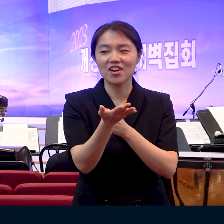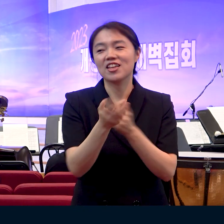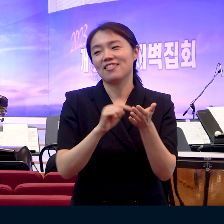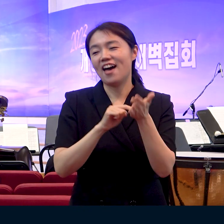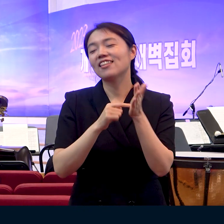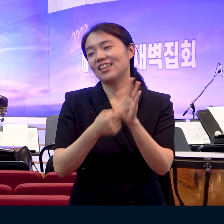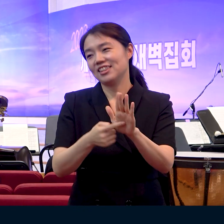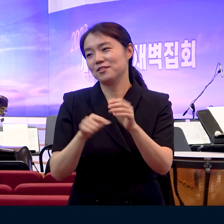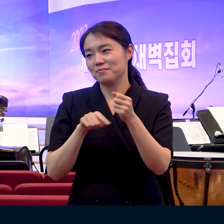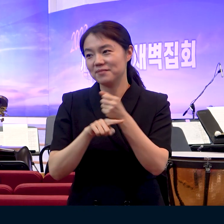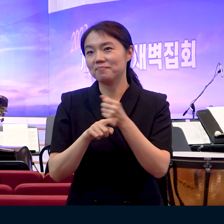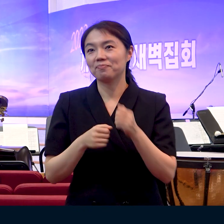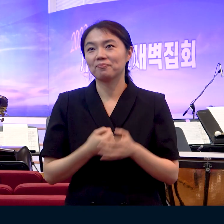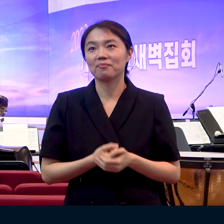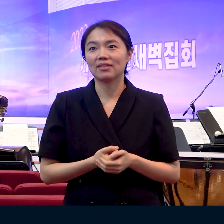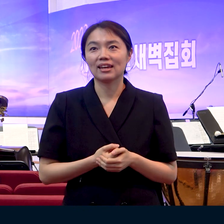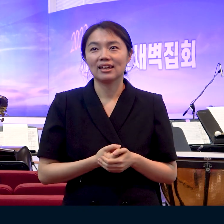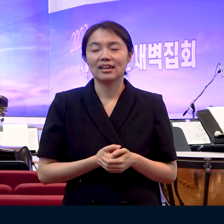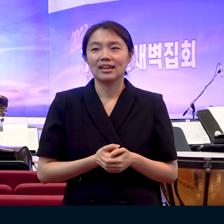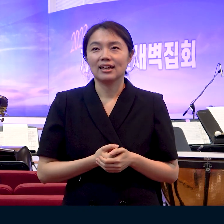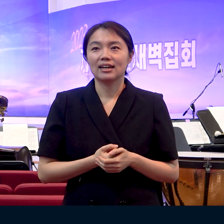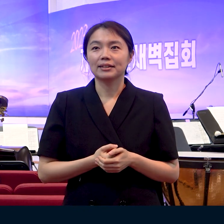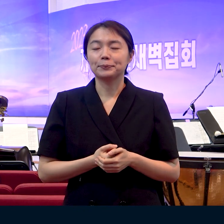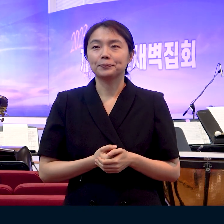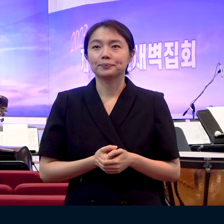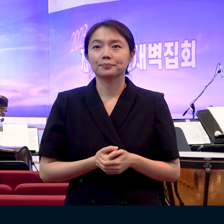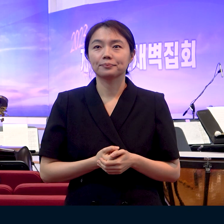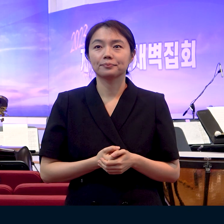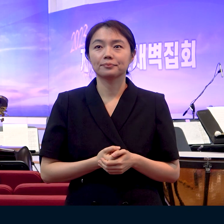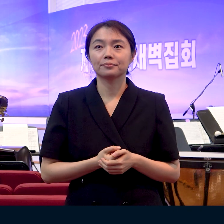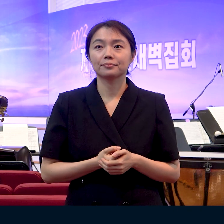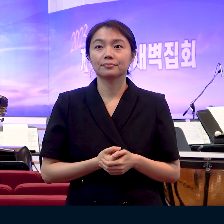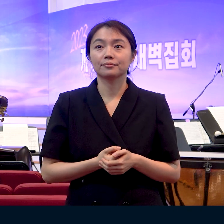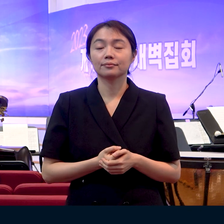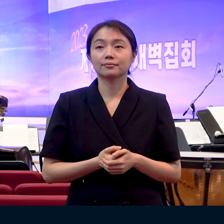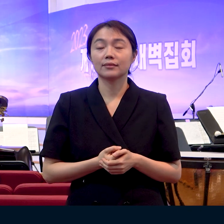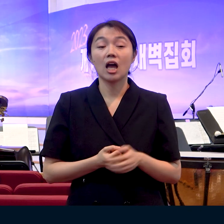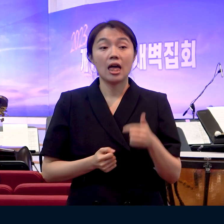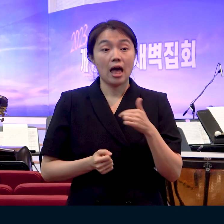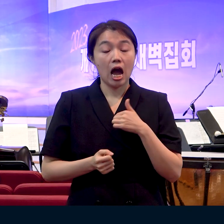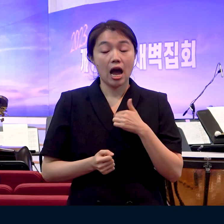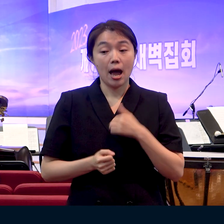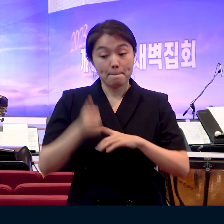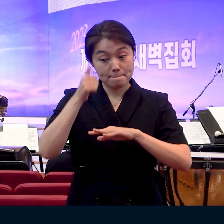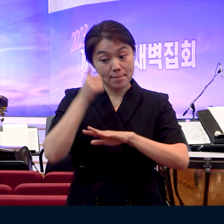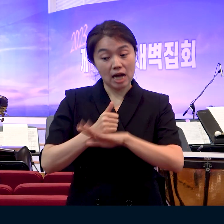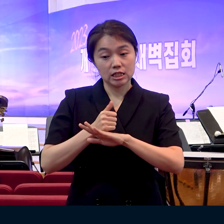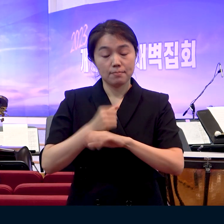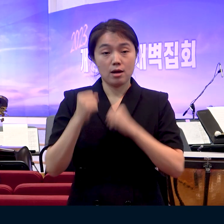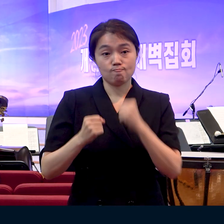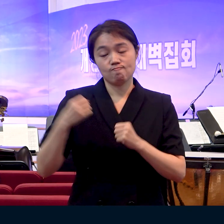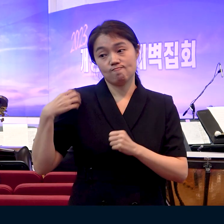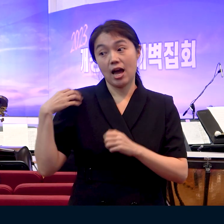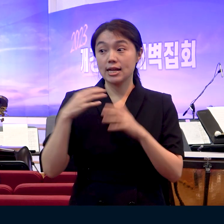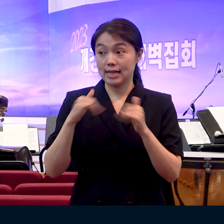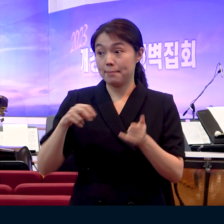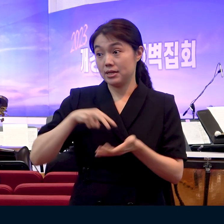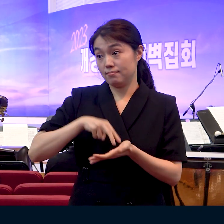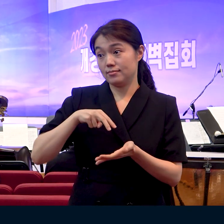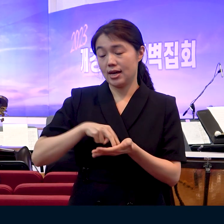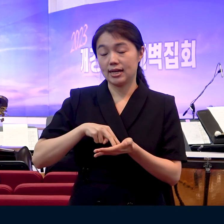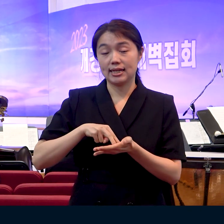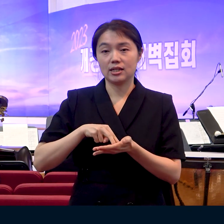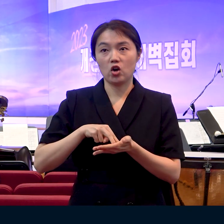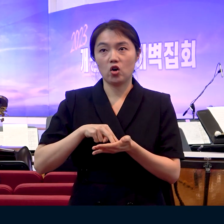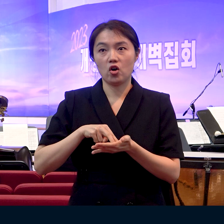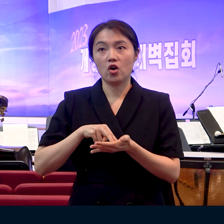말하는 것이고, 바로 그것이 성령께서 앵커로서 마지막 구간을 달려가야 할